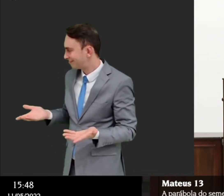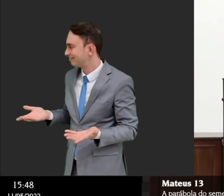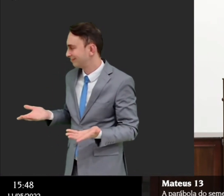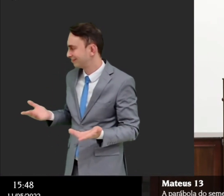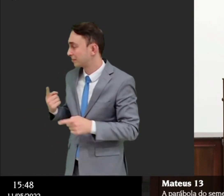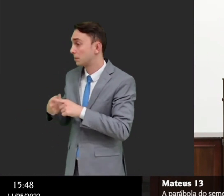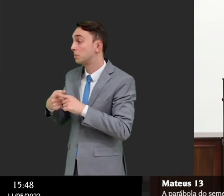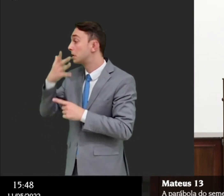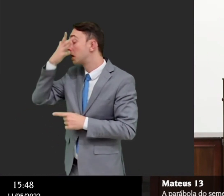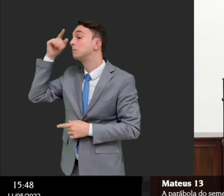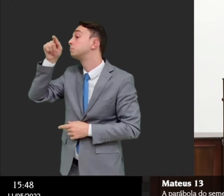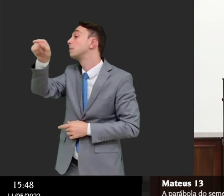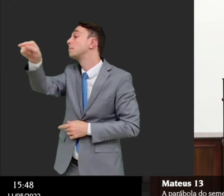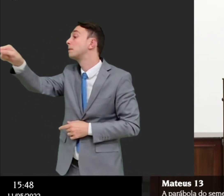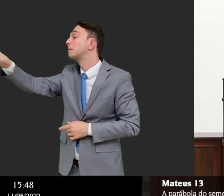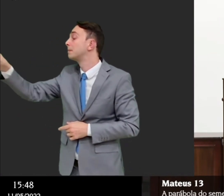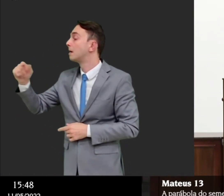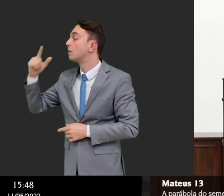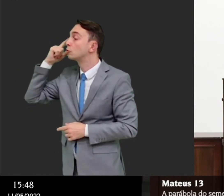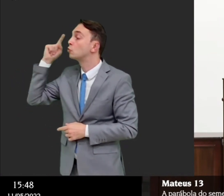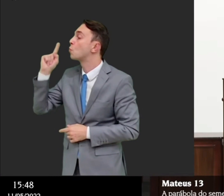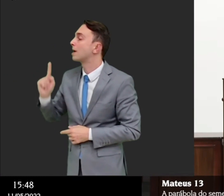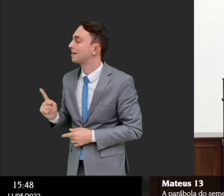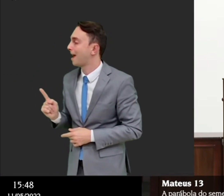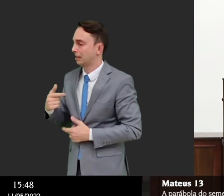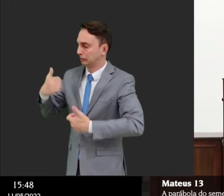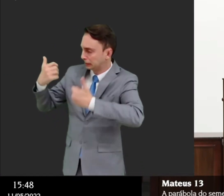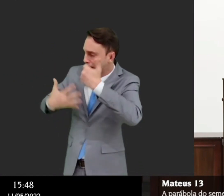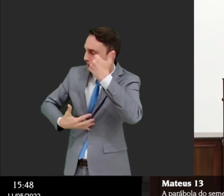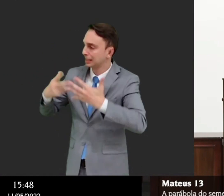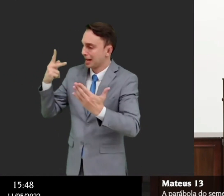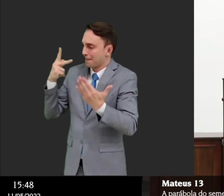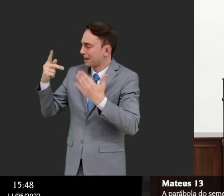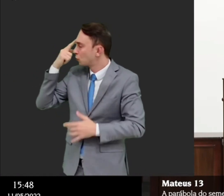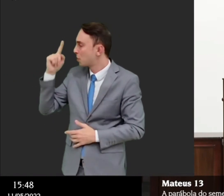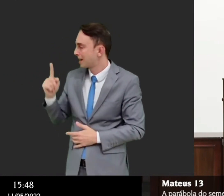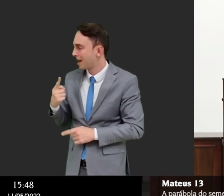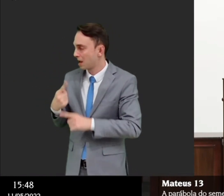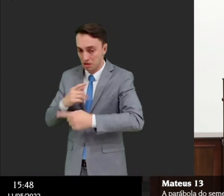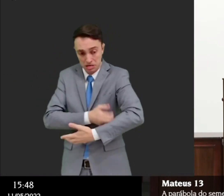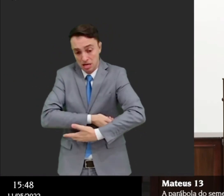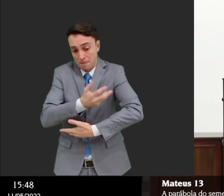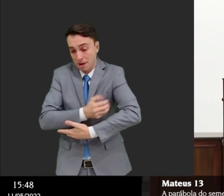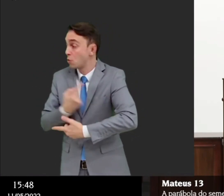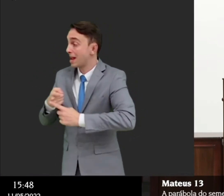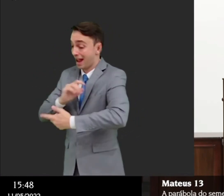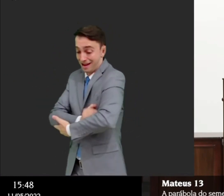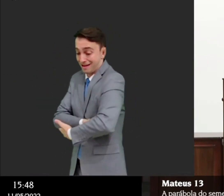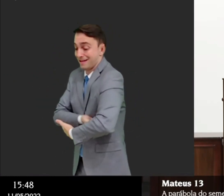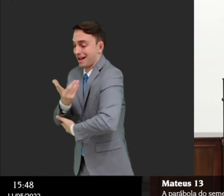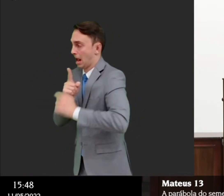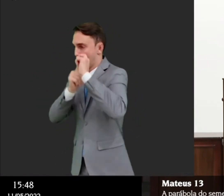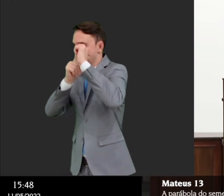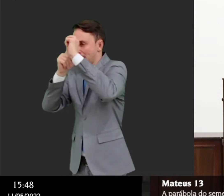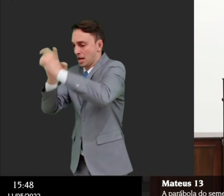não entendendo, vem o maligno, arrebata o que foi semeado em seu coração. Este é